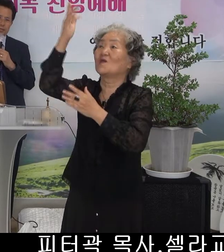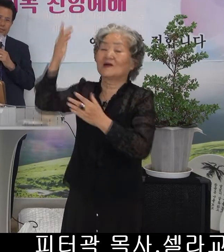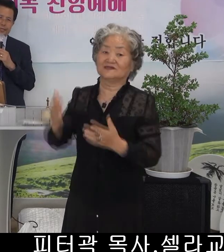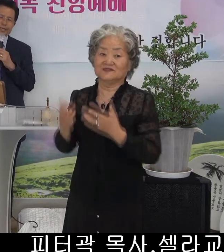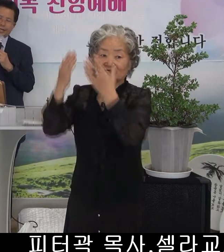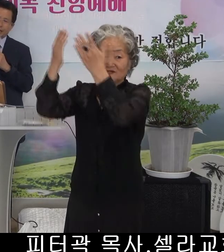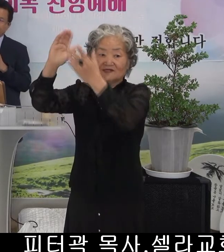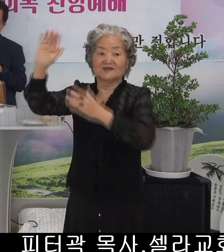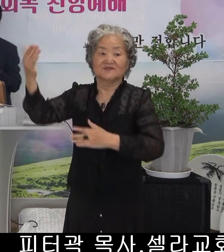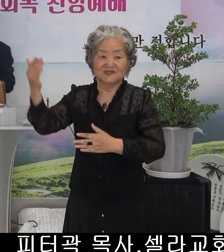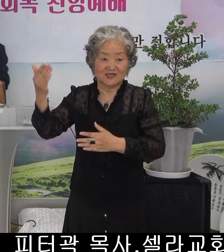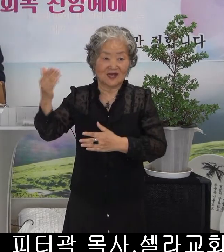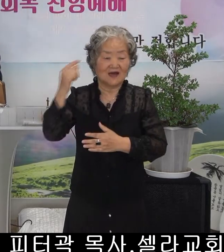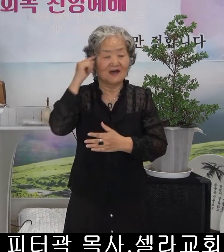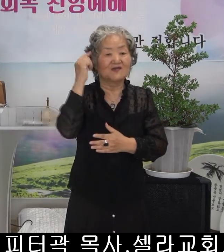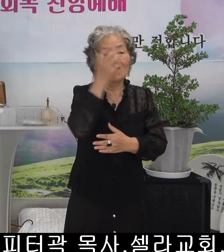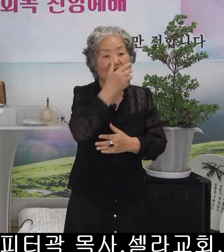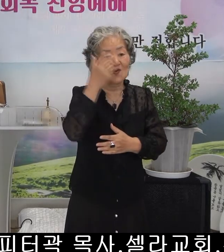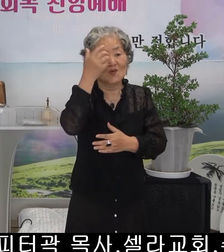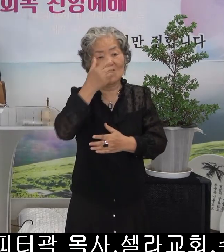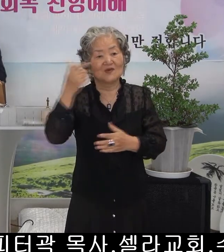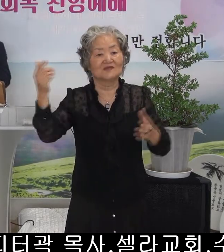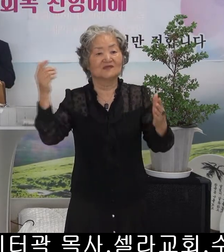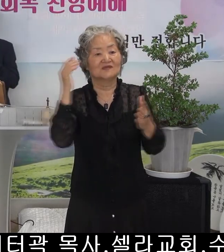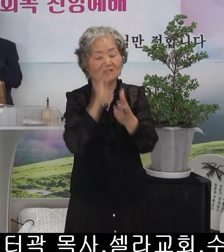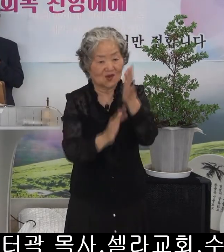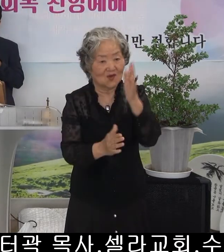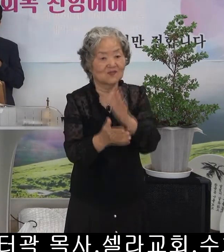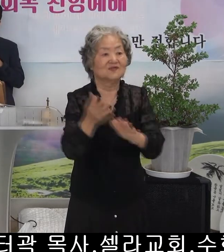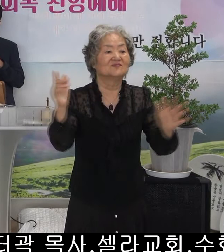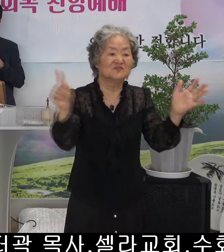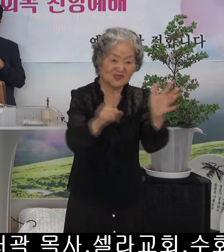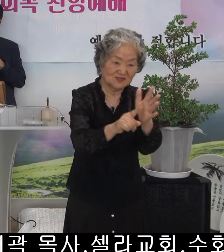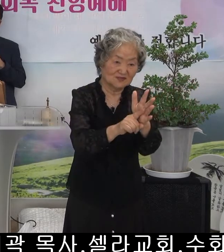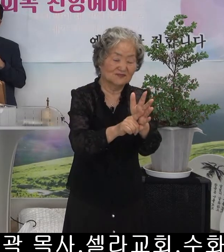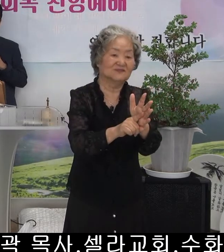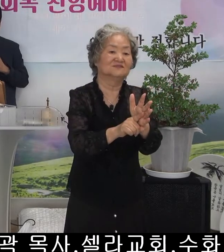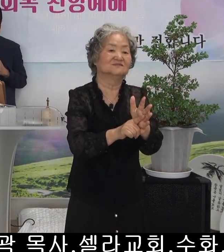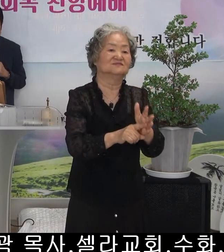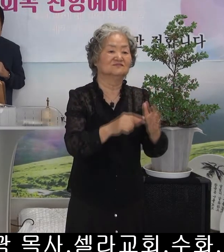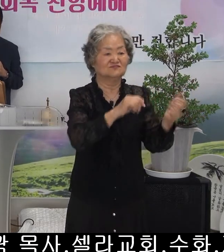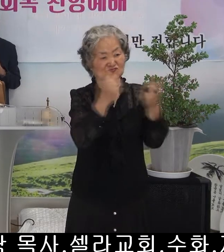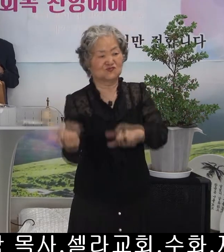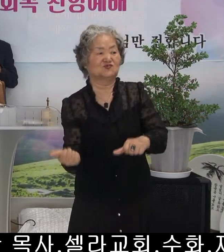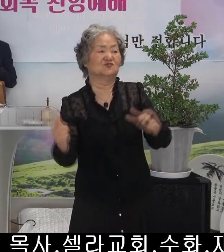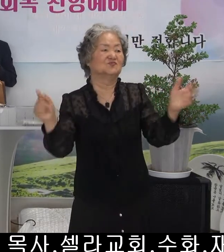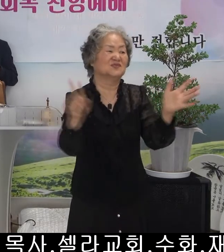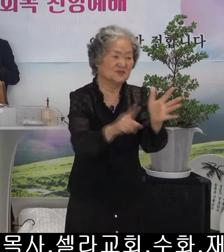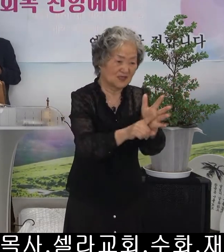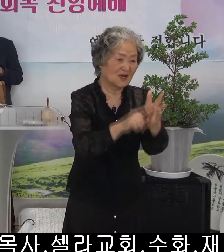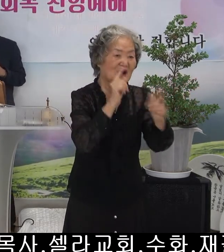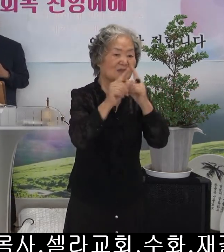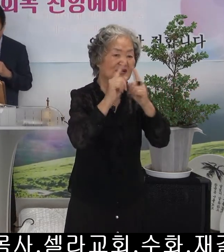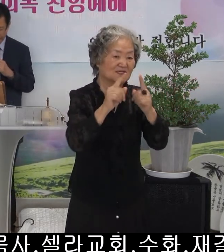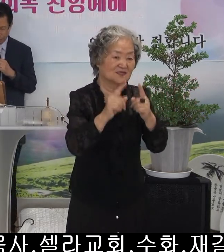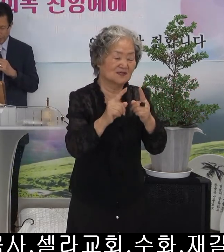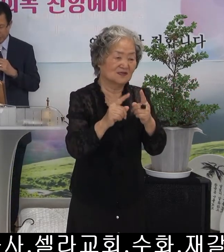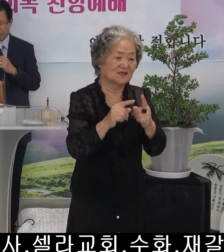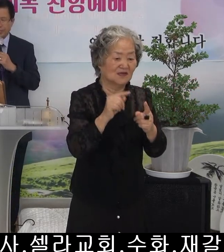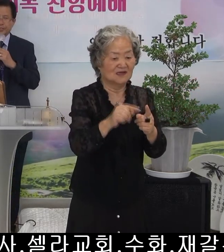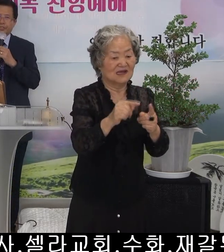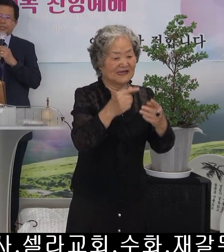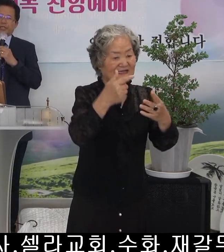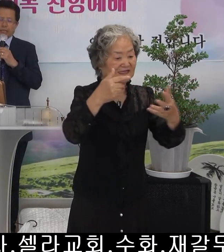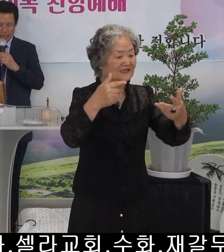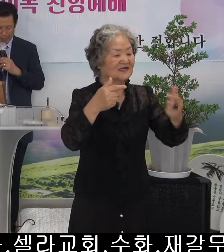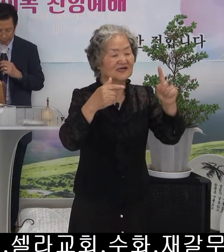몸이 죽음같이 행함이 없는 믿음은 죽은 믿음이라고 성경은 말씀해주고 있어요. 오늘 본문 4절에도 믿음으로 아벨은 가인보다